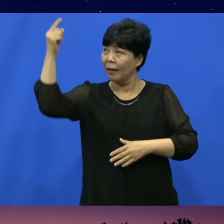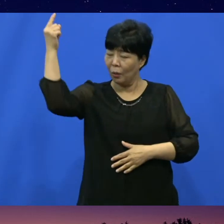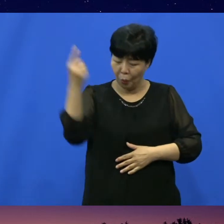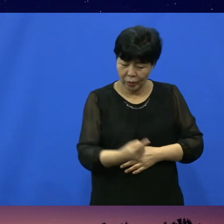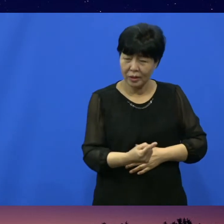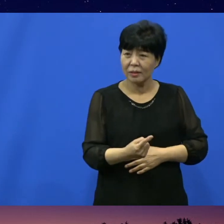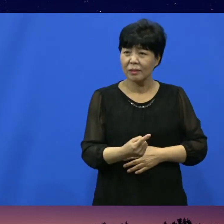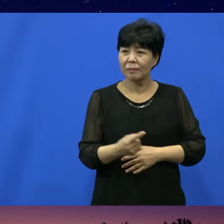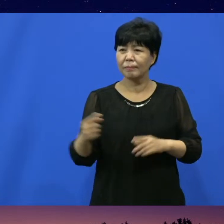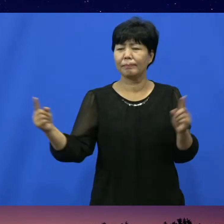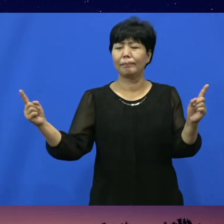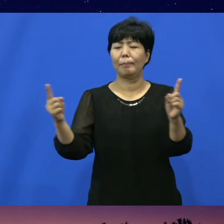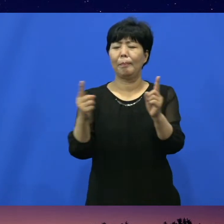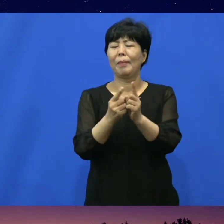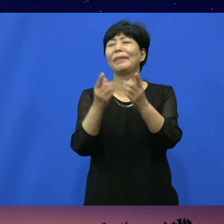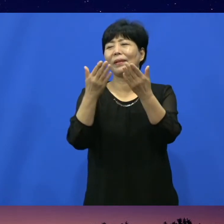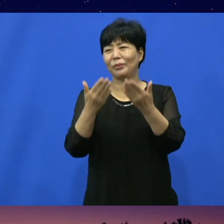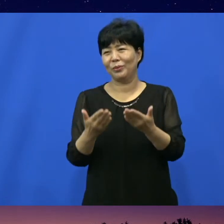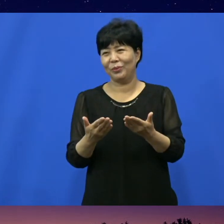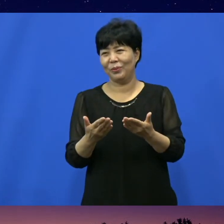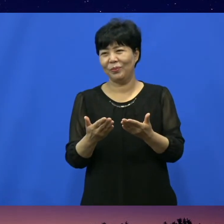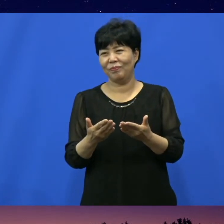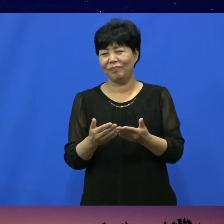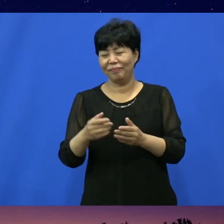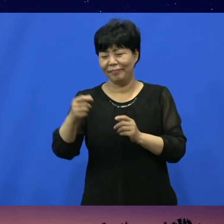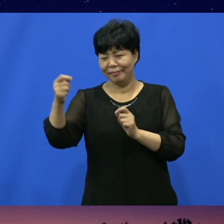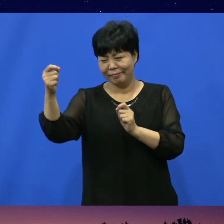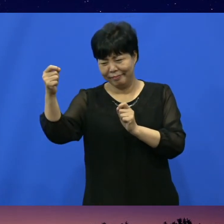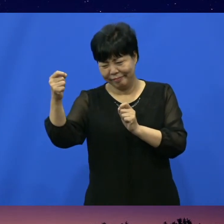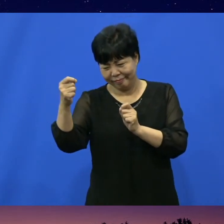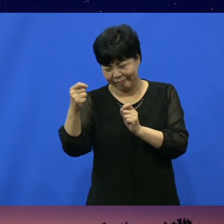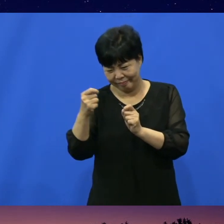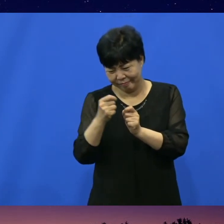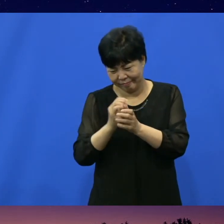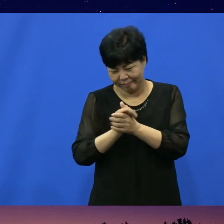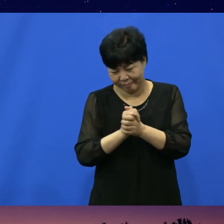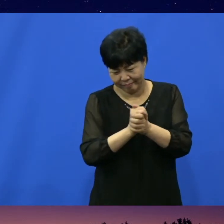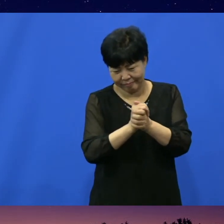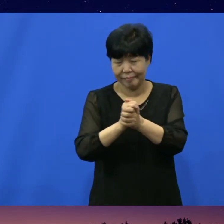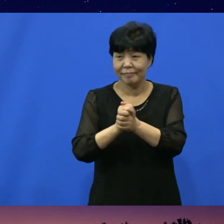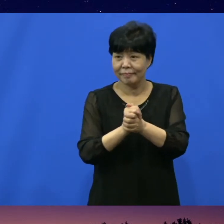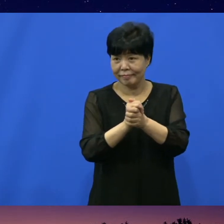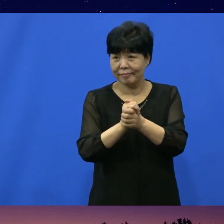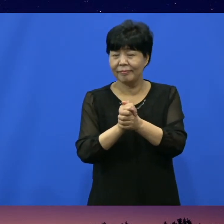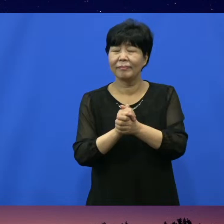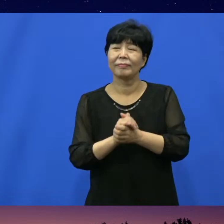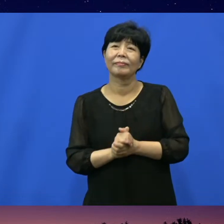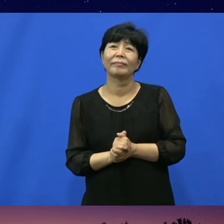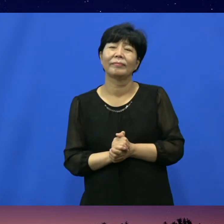가까이 오신 거죠. 너무도 가까이 오신 거죠. 우리와 교감이 가능하도록.